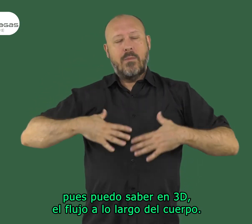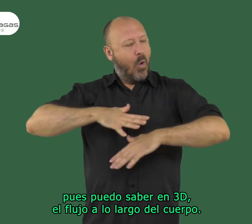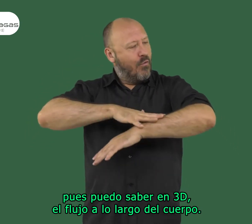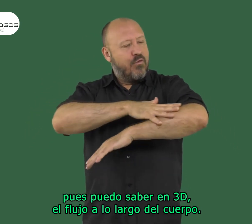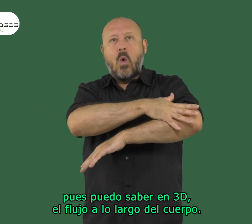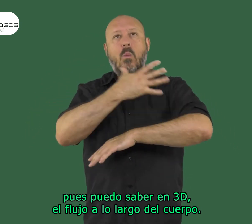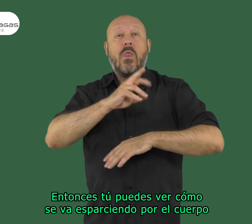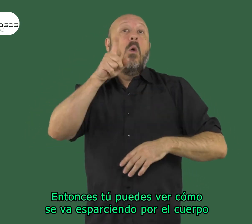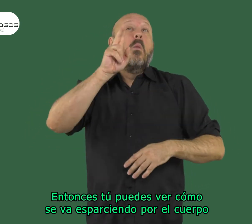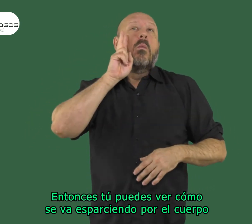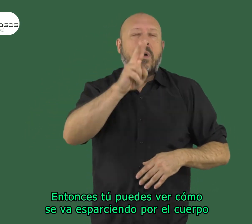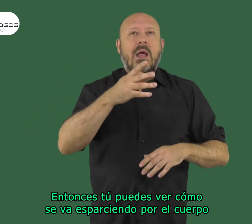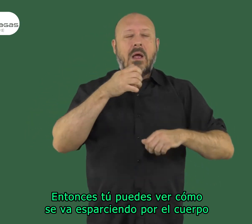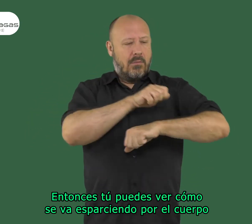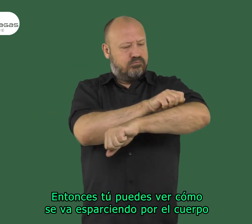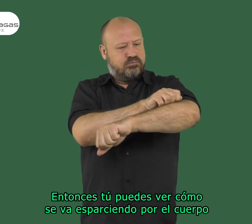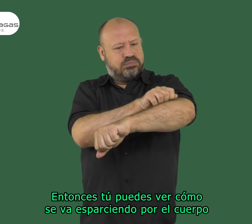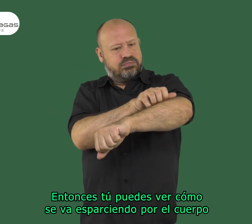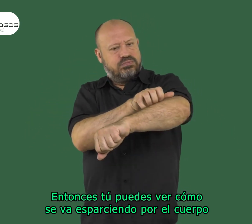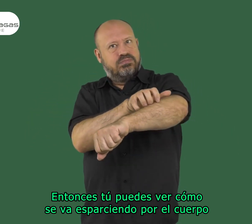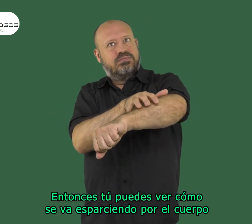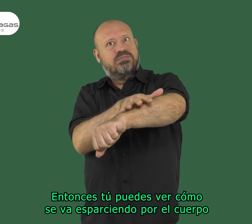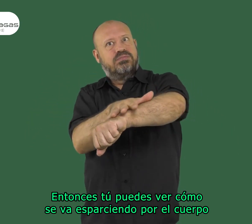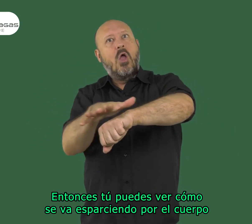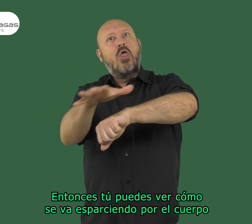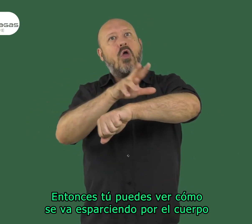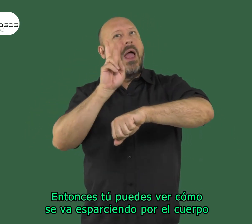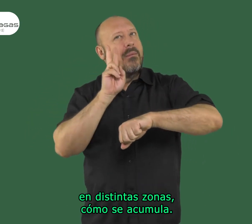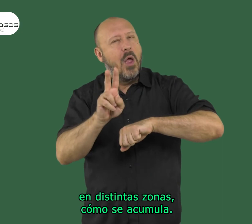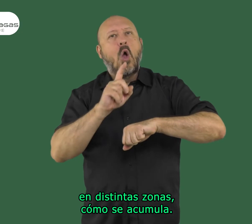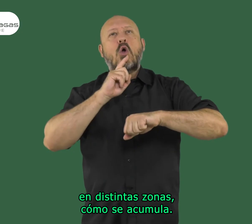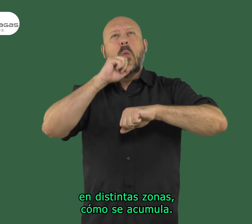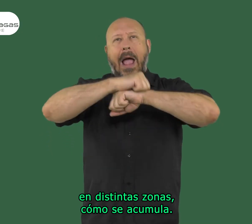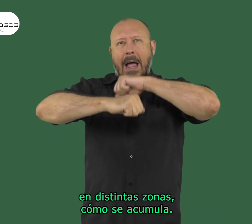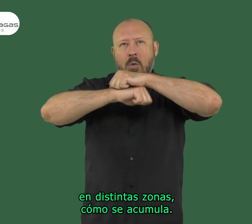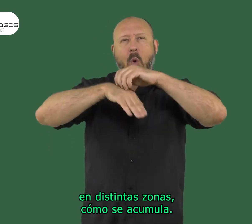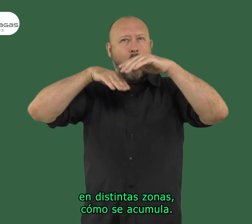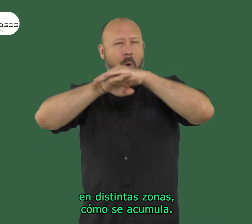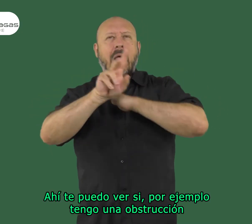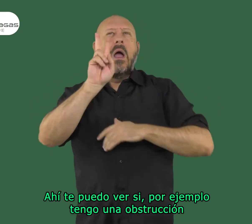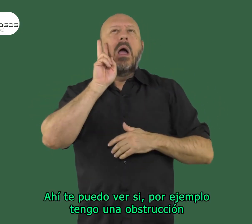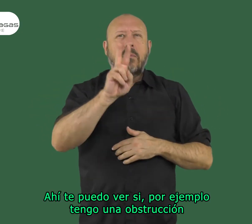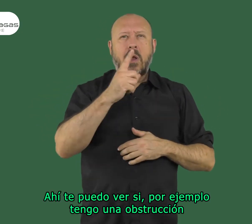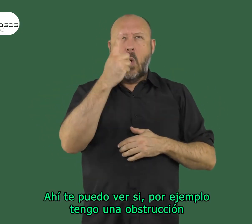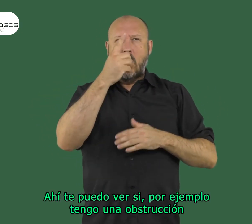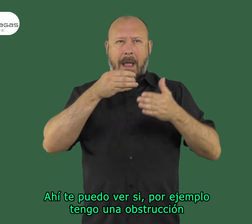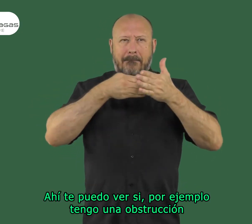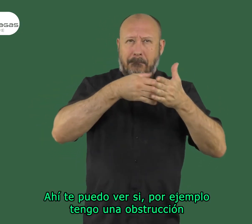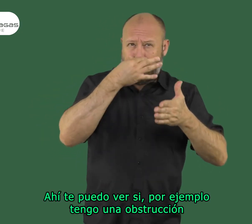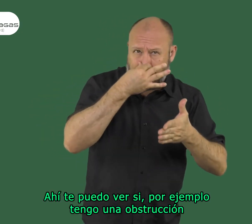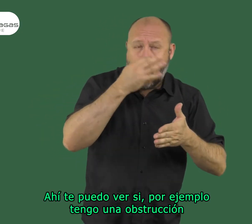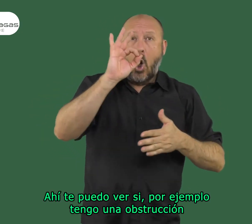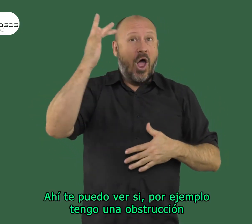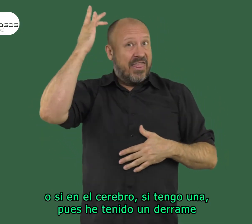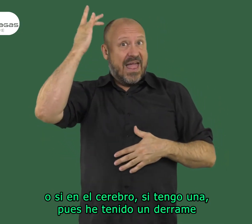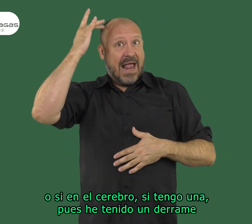flujo a lo largo del cuerpo. Entonces tú puedes ver cómo se va esparciendo por el cuerpo en distintas zonas, cómo se acumulan. O sea, ahí te puedo ver si tengo